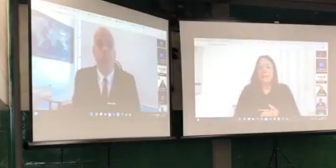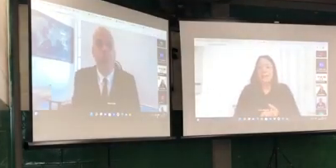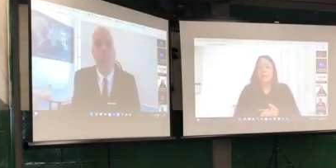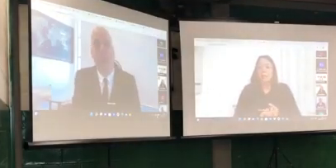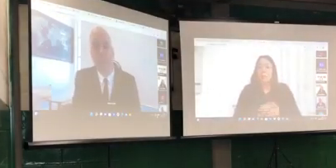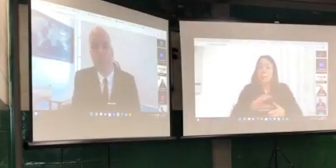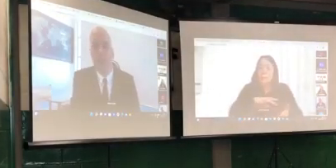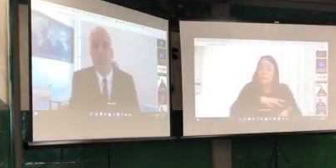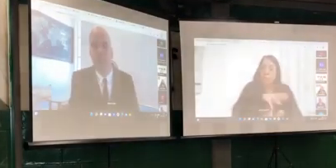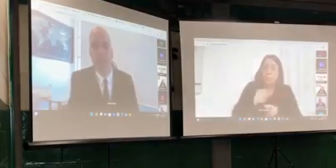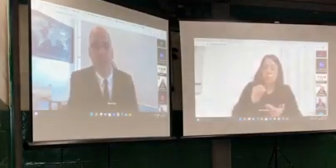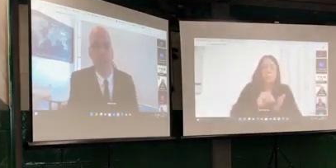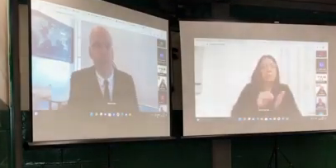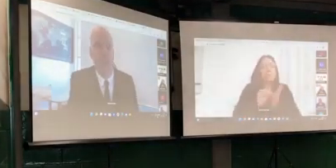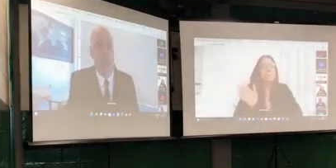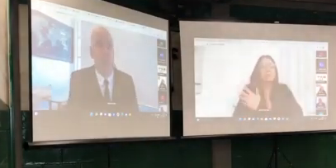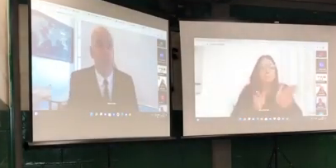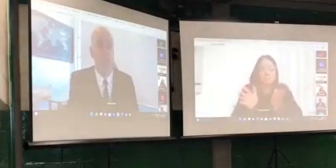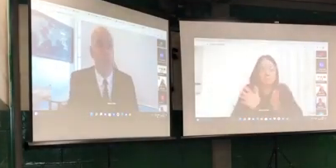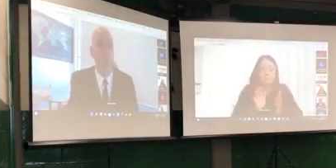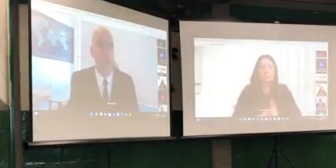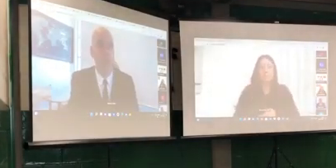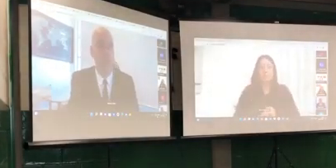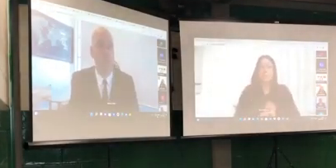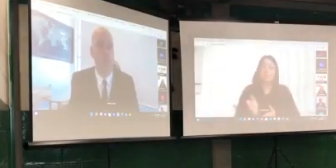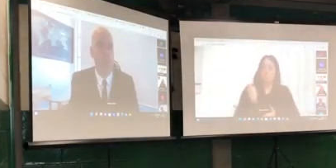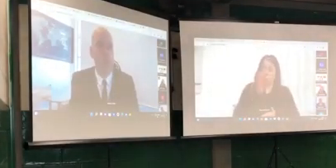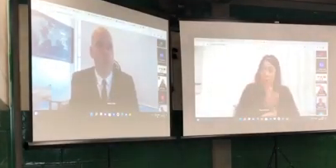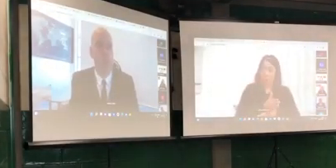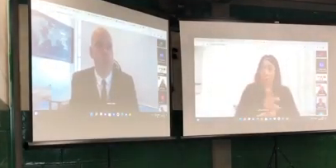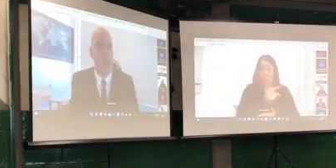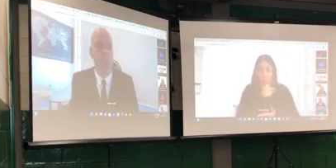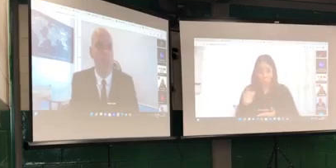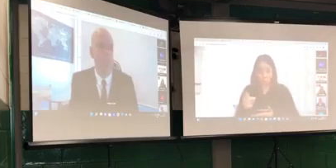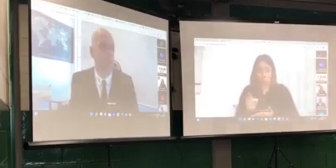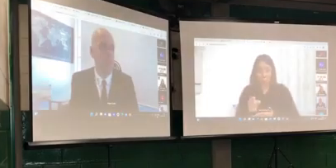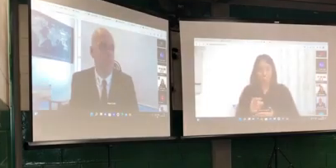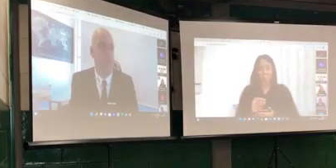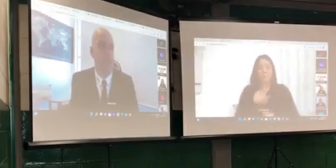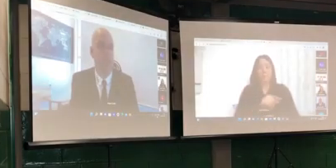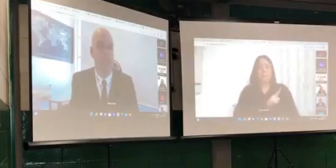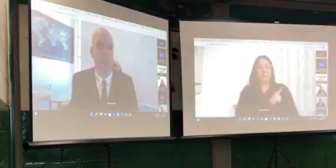mundo que falta acessibilidade. Né? Do lado deles tem os outros, né? Tem o Isaac, que é lá de São